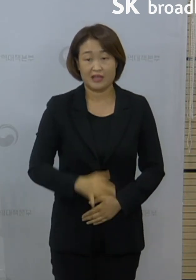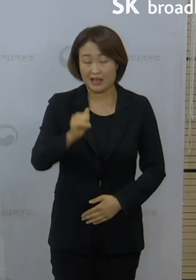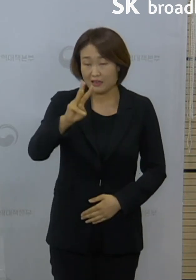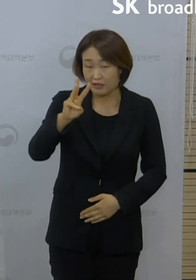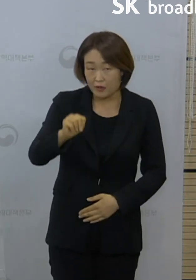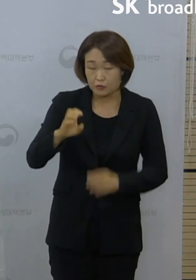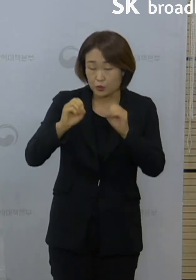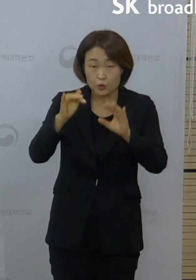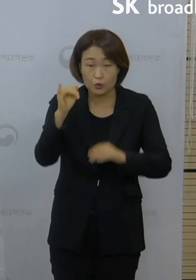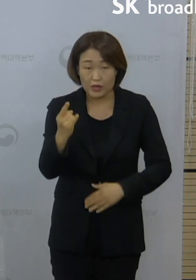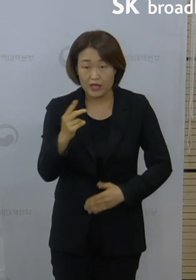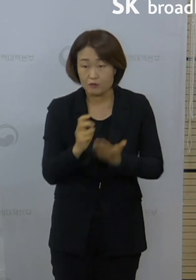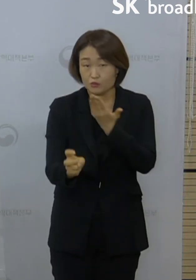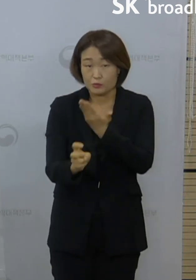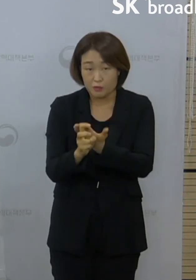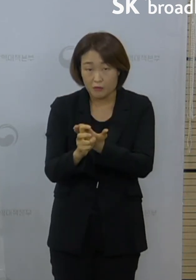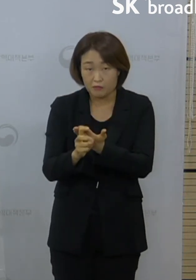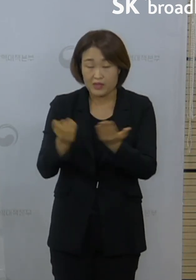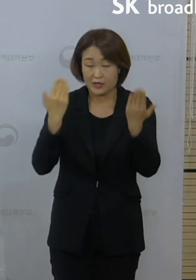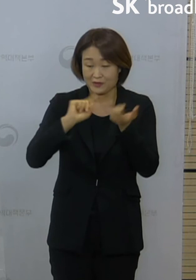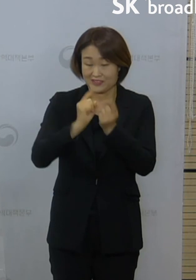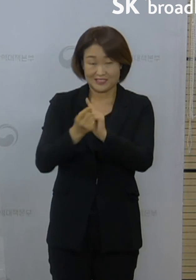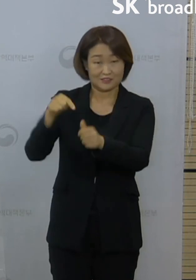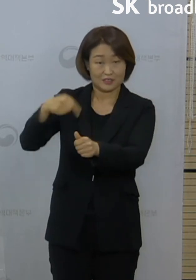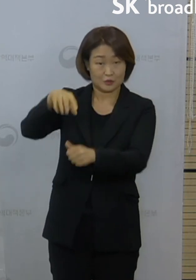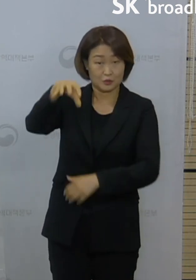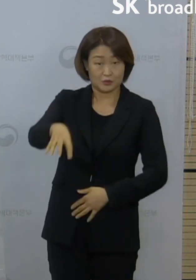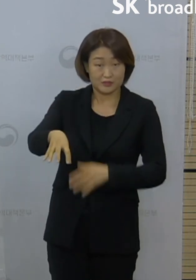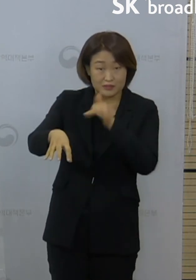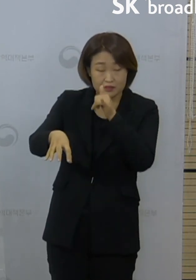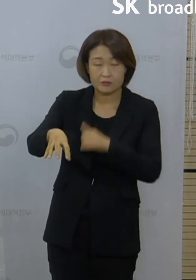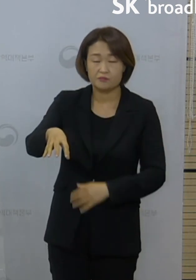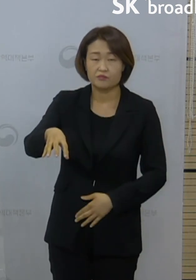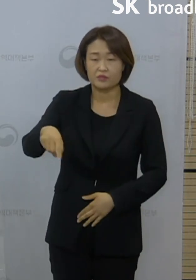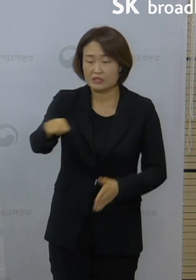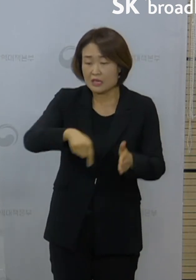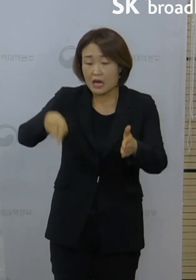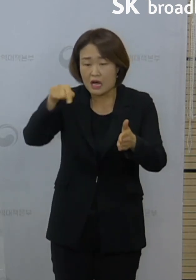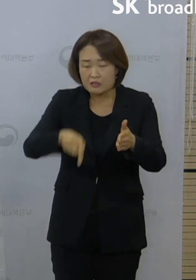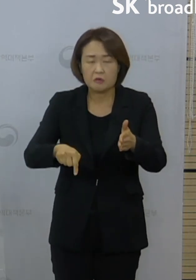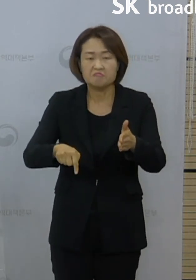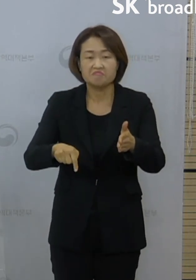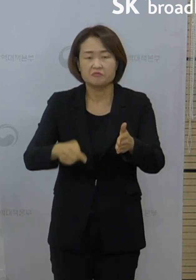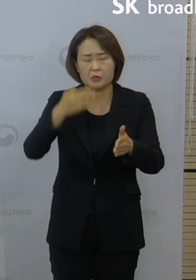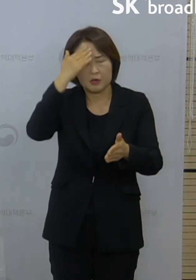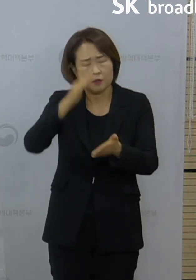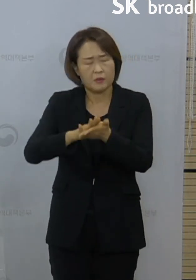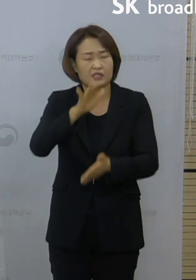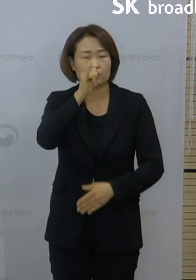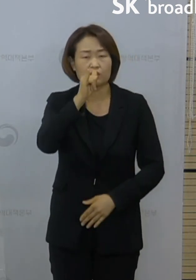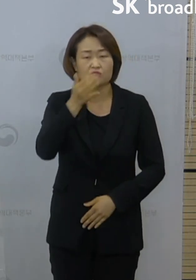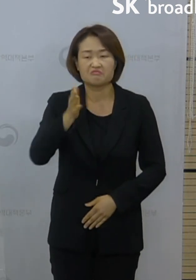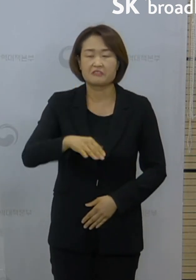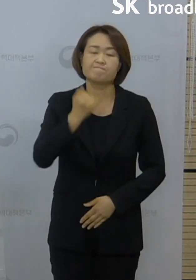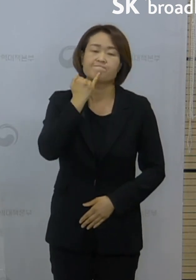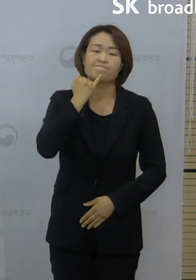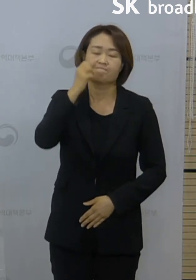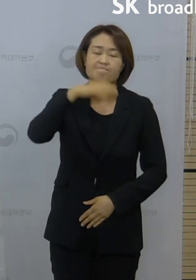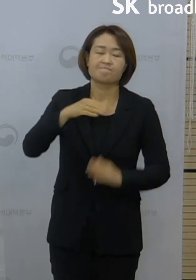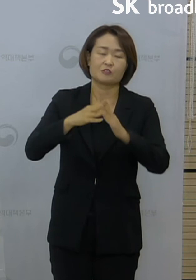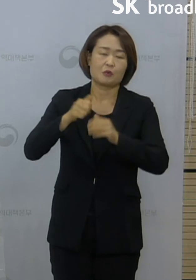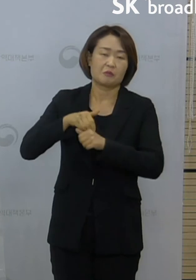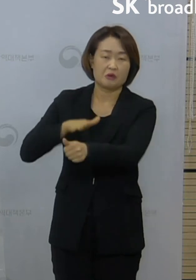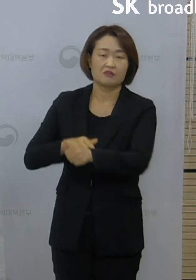비인가 대 대한 교육시설의 경우에도 증상이 있었음에도 조기에 진단 검사를 받지 않아서